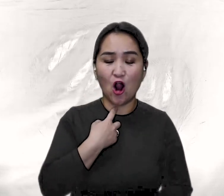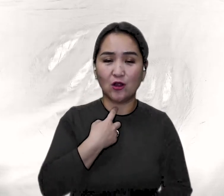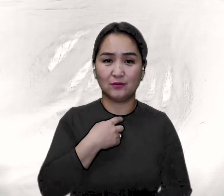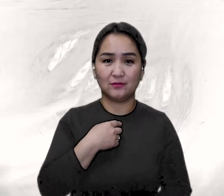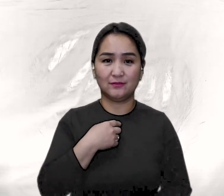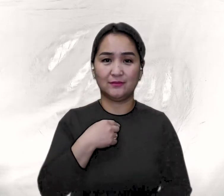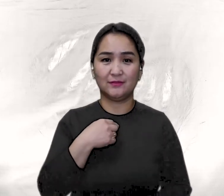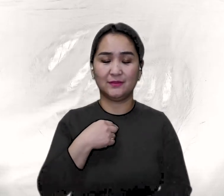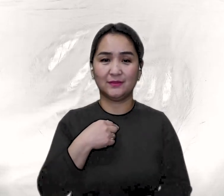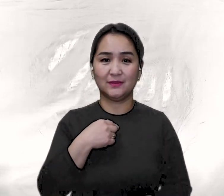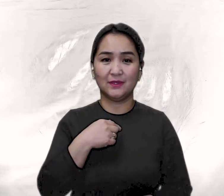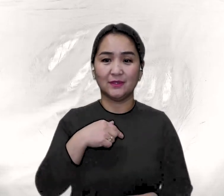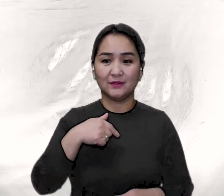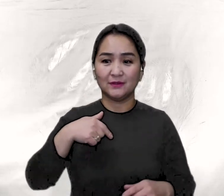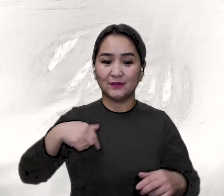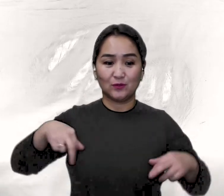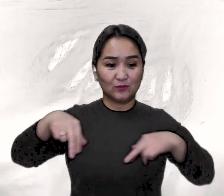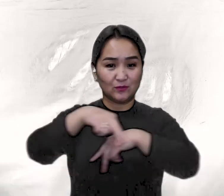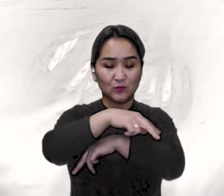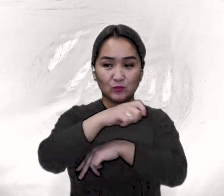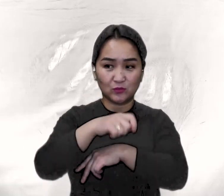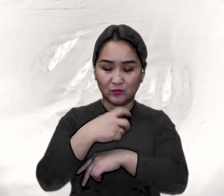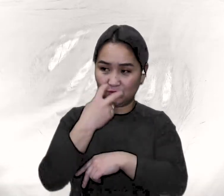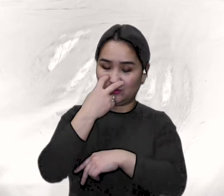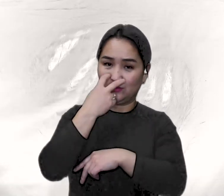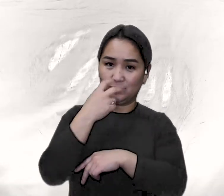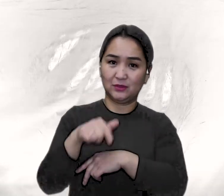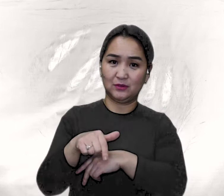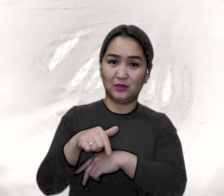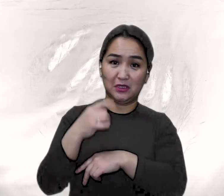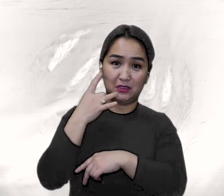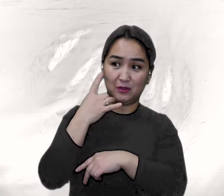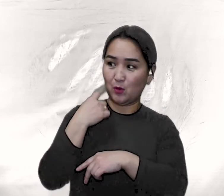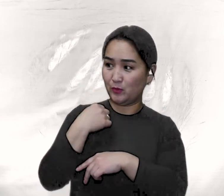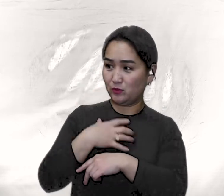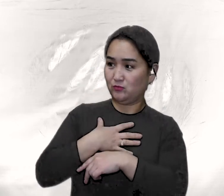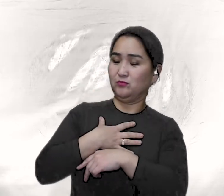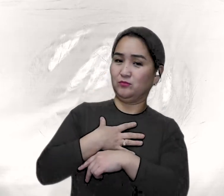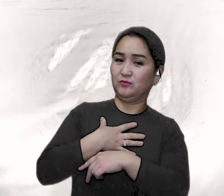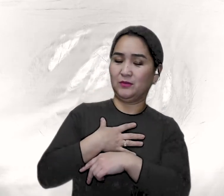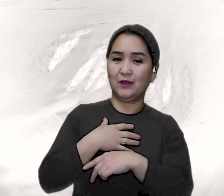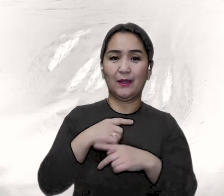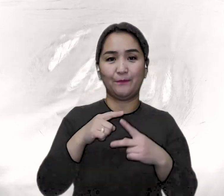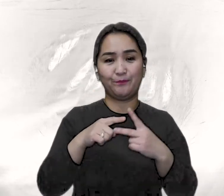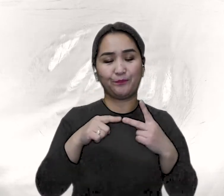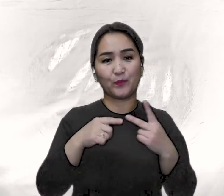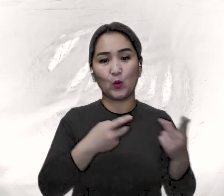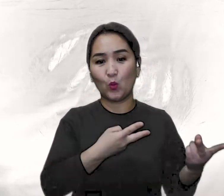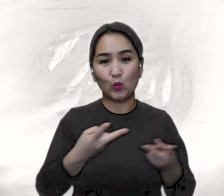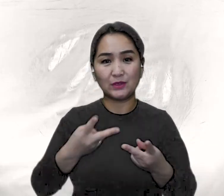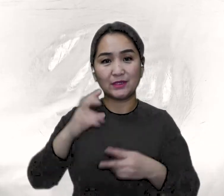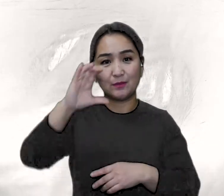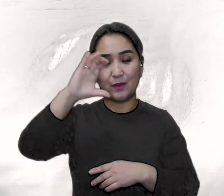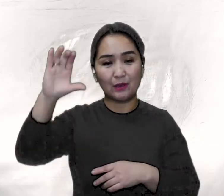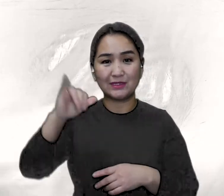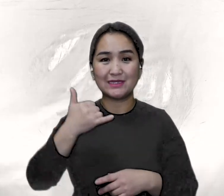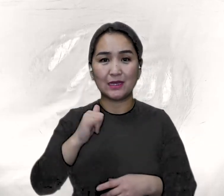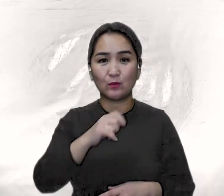ирэхээрээ гудамж зүрхсэн хүмүүс тийч хэлэн одоо нэг тийм үйлчлийн байгууллагууд нэг зарим бүдүүлгэн